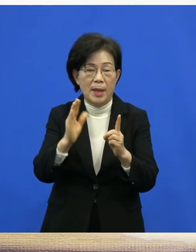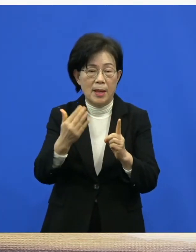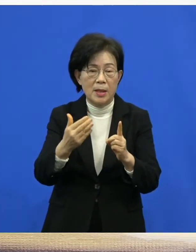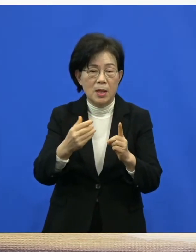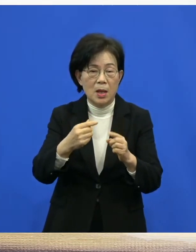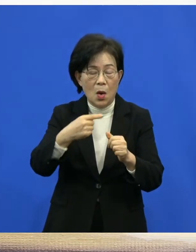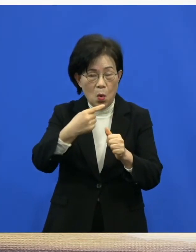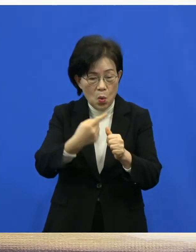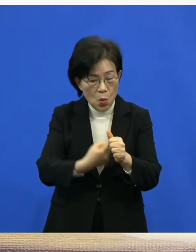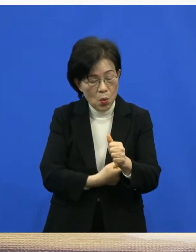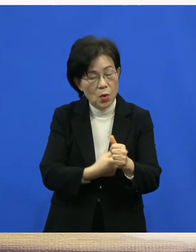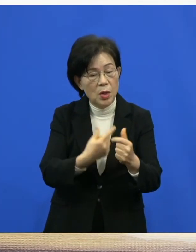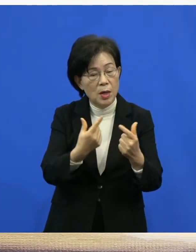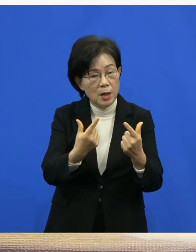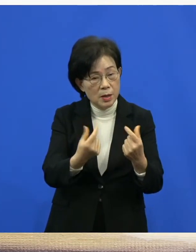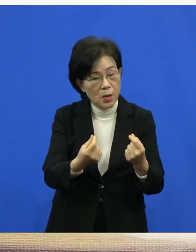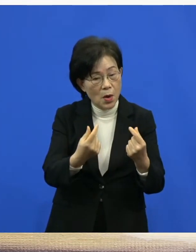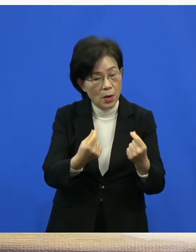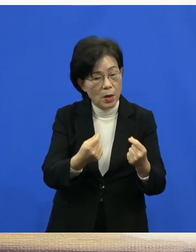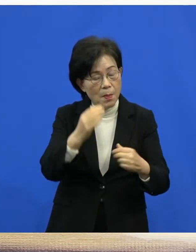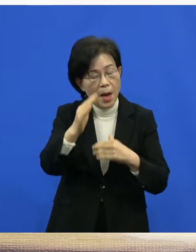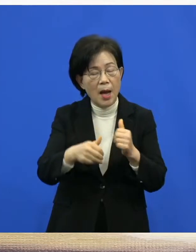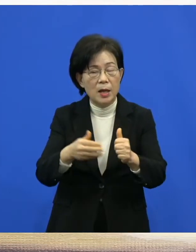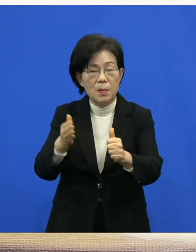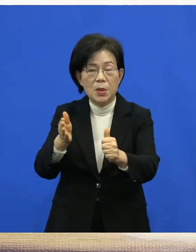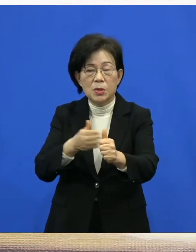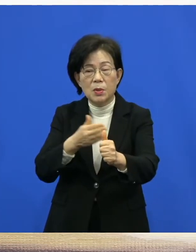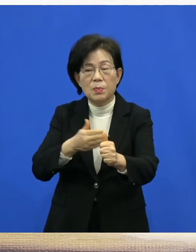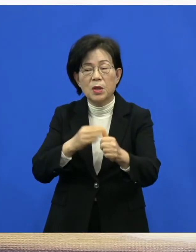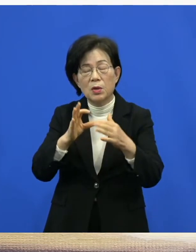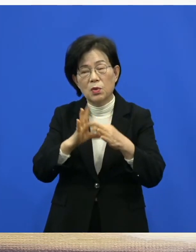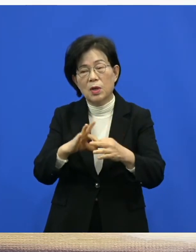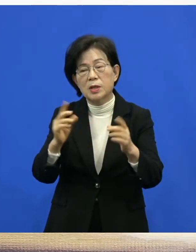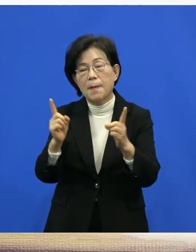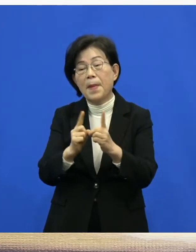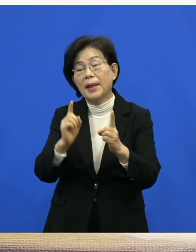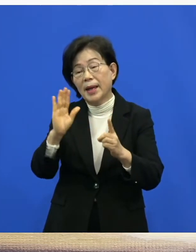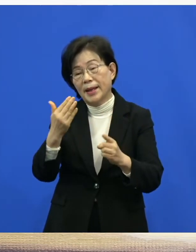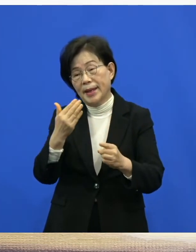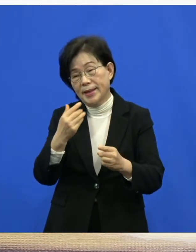너무도 우연인 것처럼 있는데 하나님의 섭리적 만남.